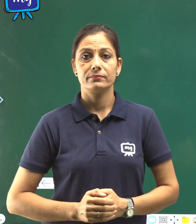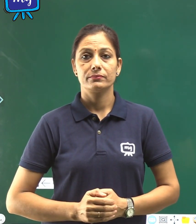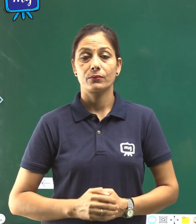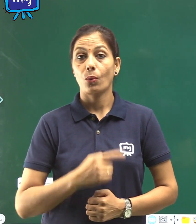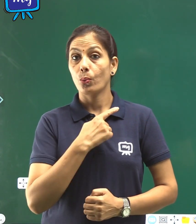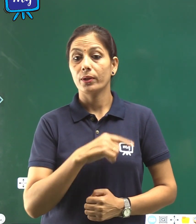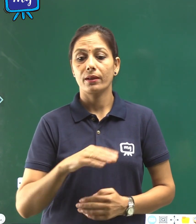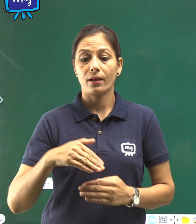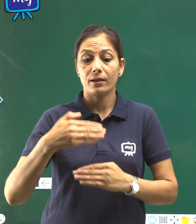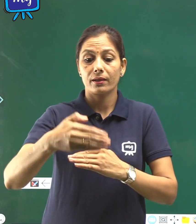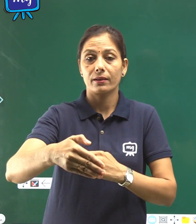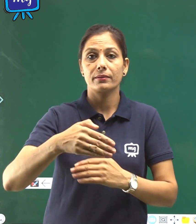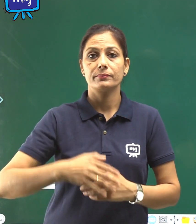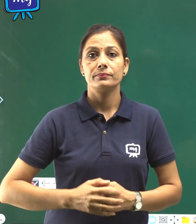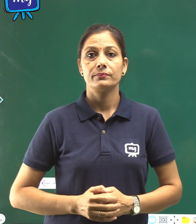उनके आगे